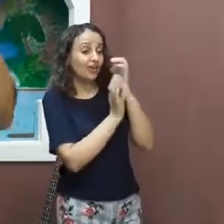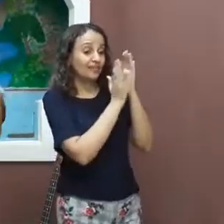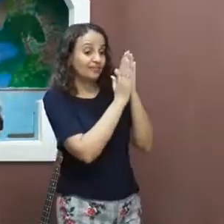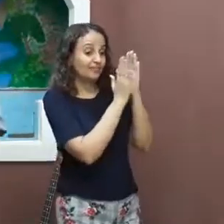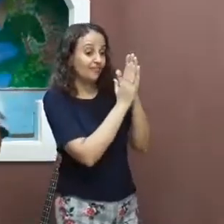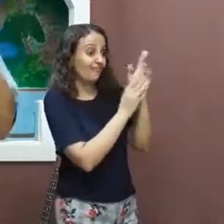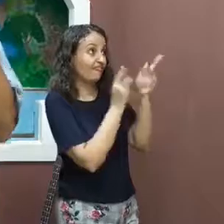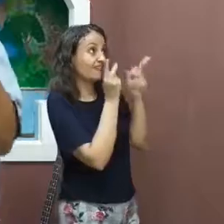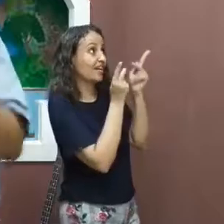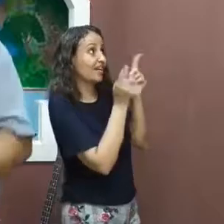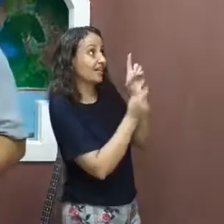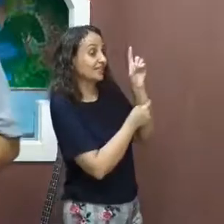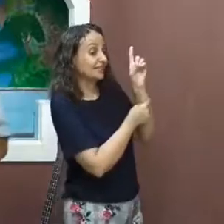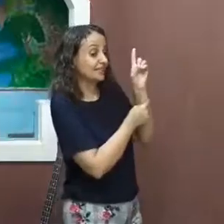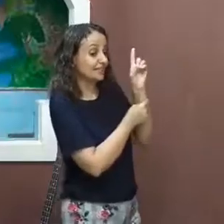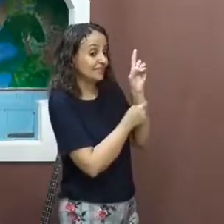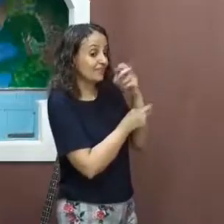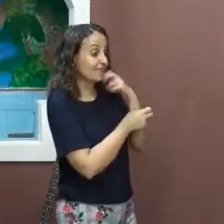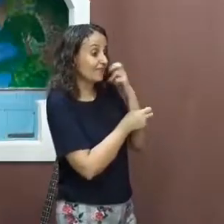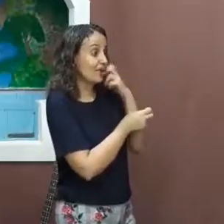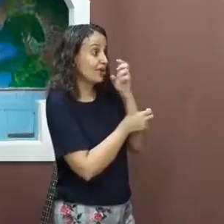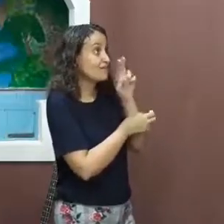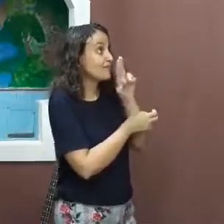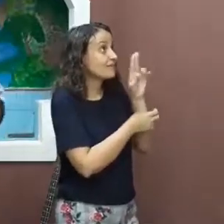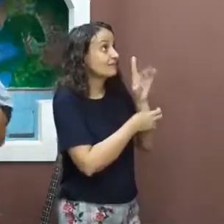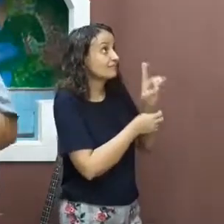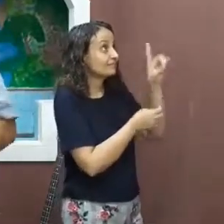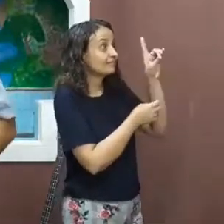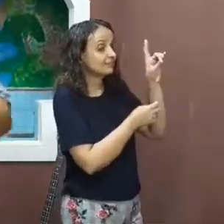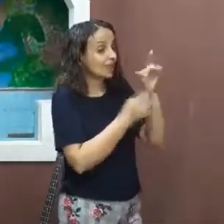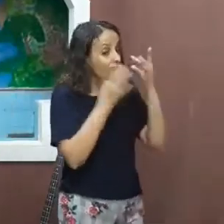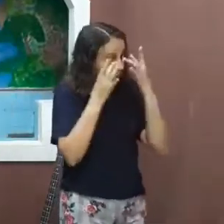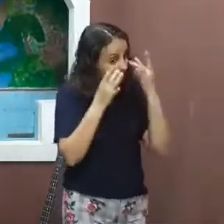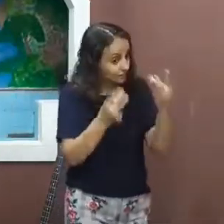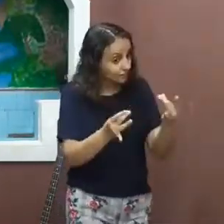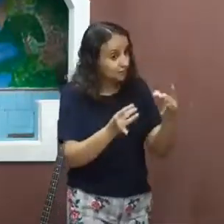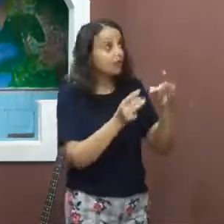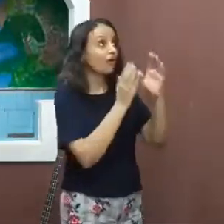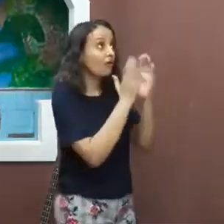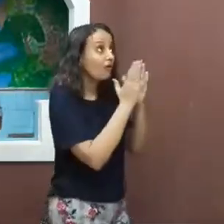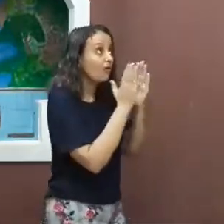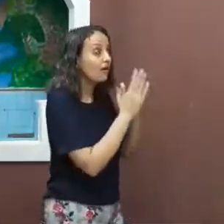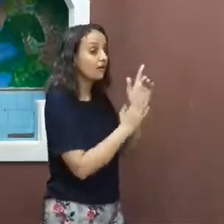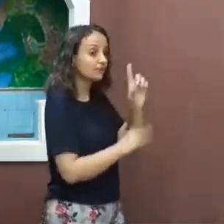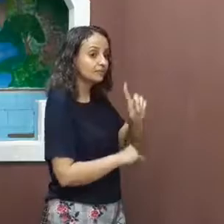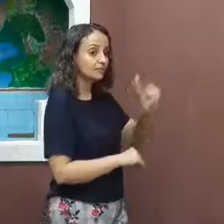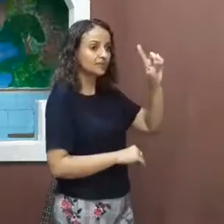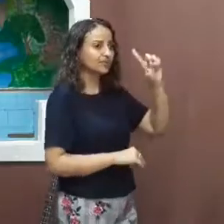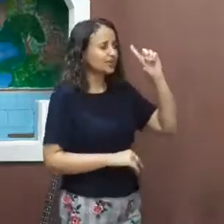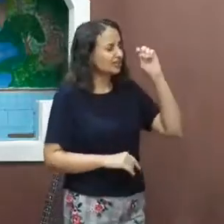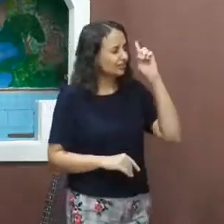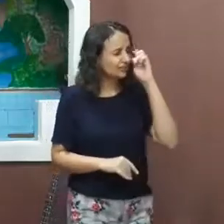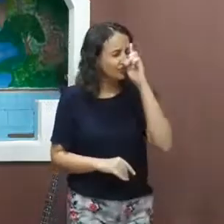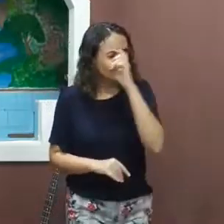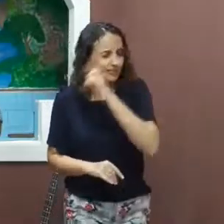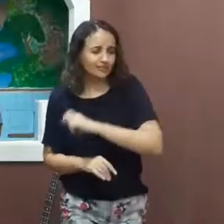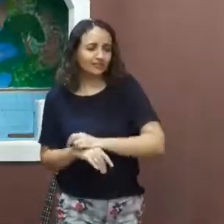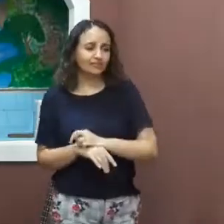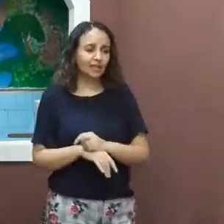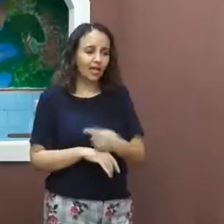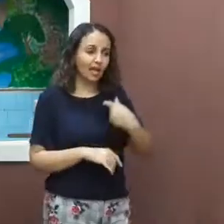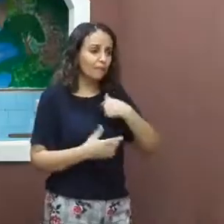de falar o nome de Deus. Busque a Deus. Pastor, mas olha, está muito difícil.